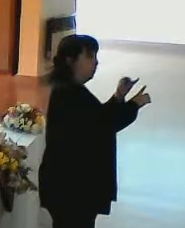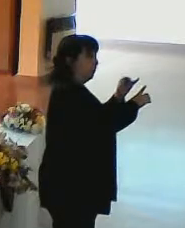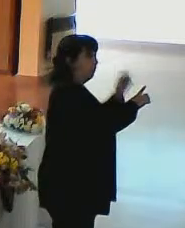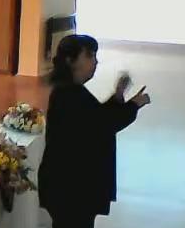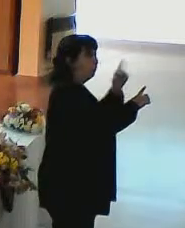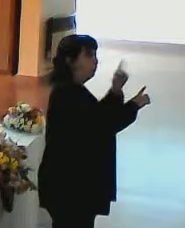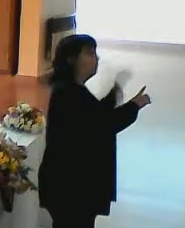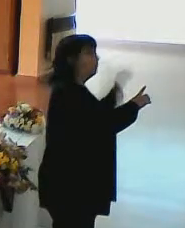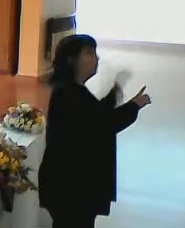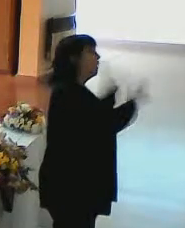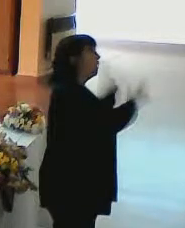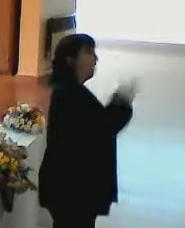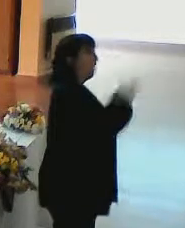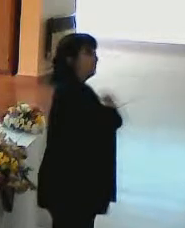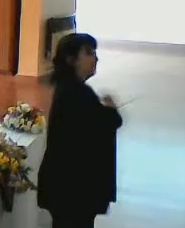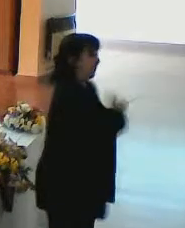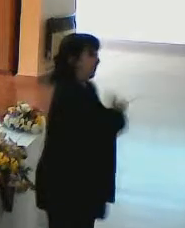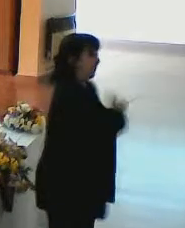por ansiedad